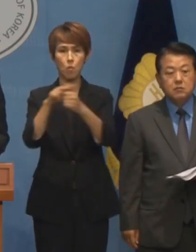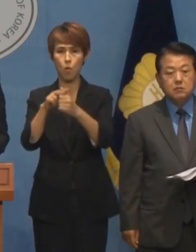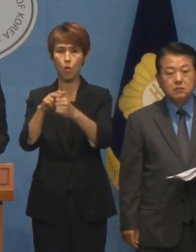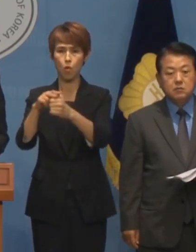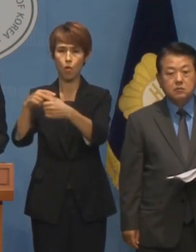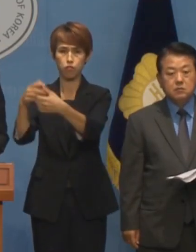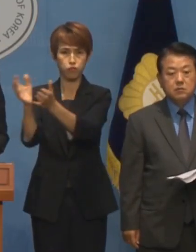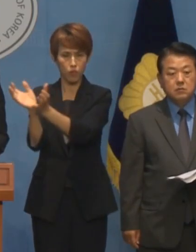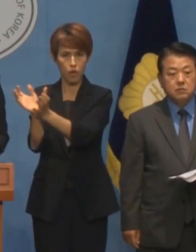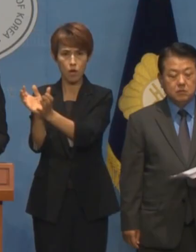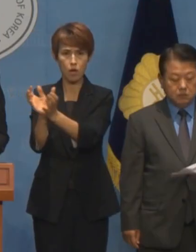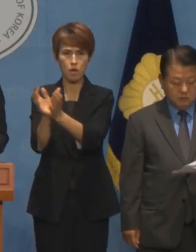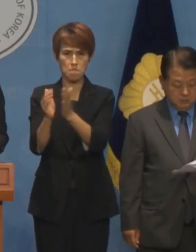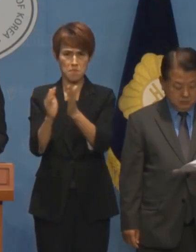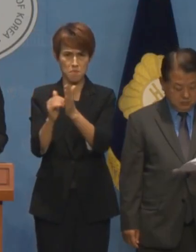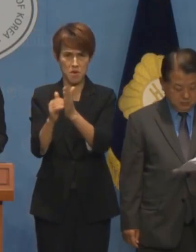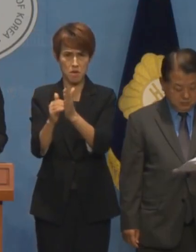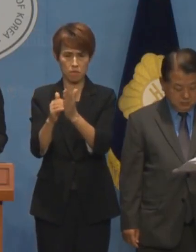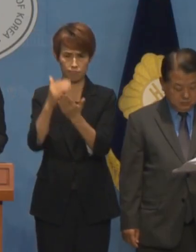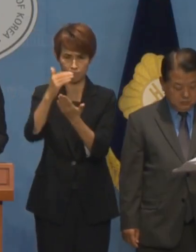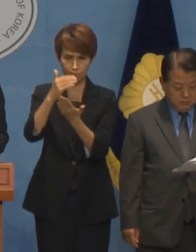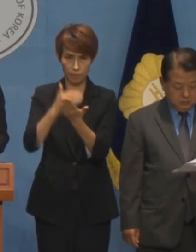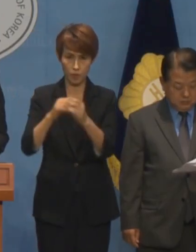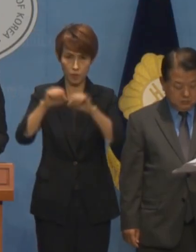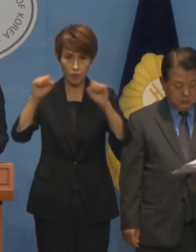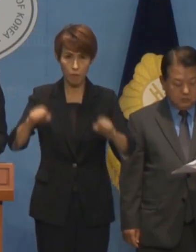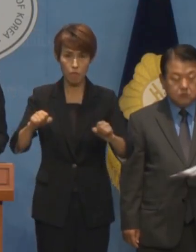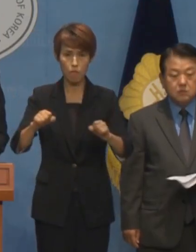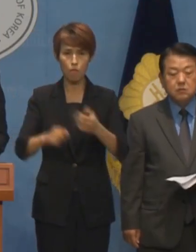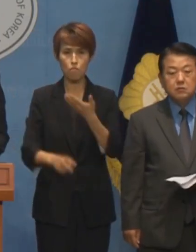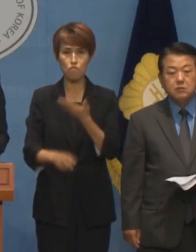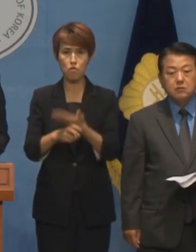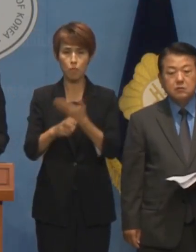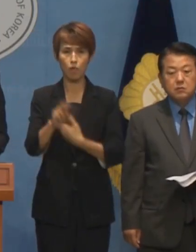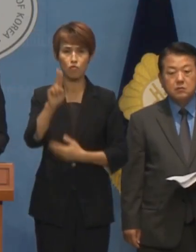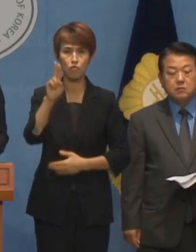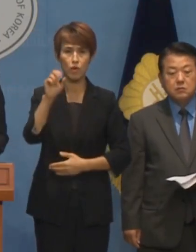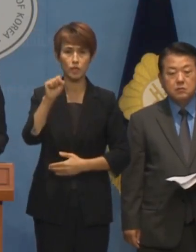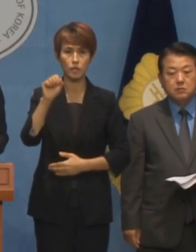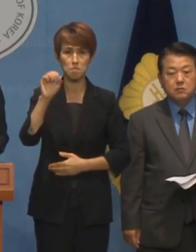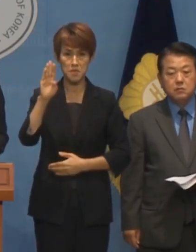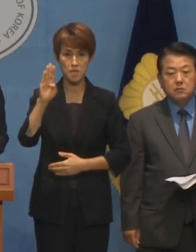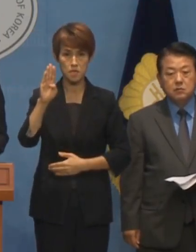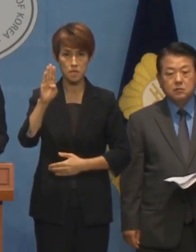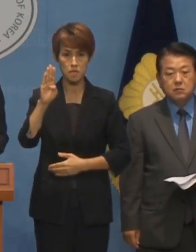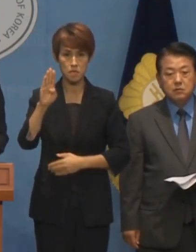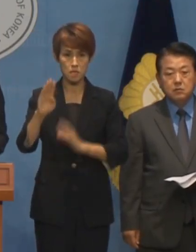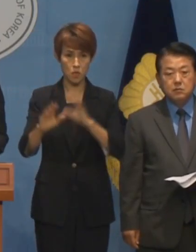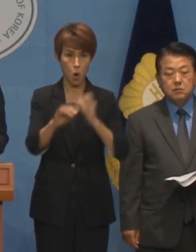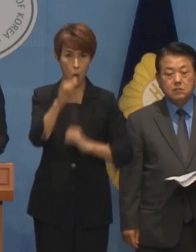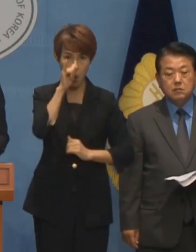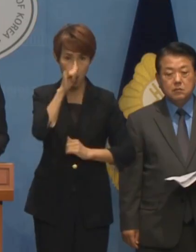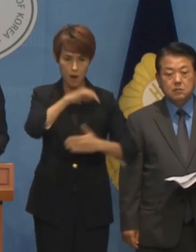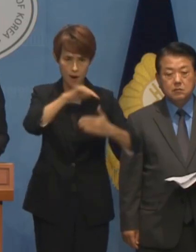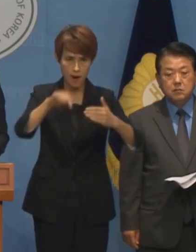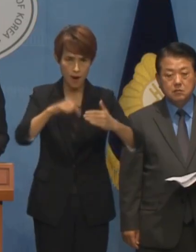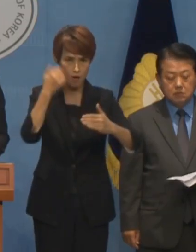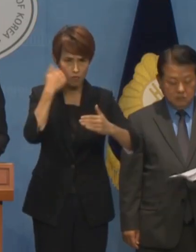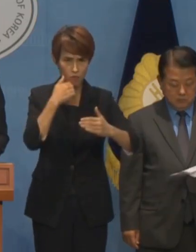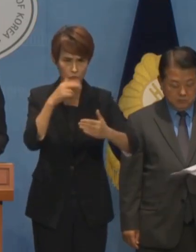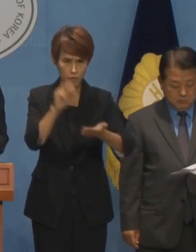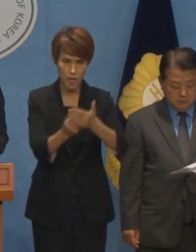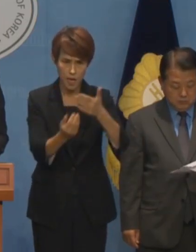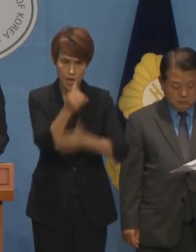정보사령부의 보안 규정과 기밀 취급 시스템상 불법으로 USB가 사용됐다면 분명 내부적으로 경보가